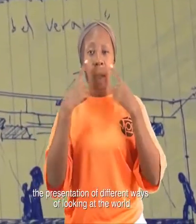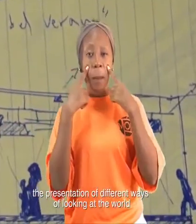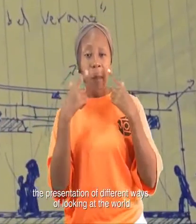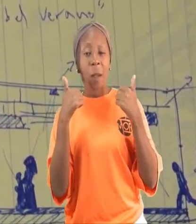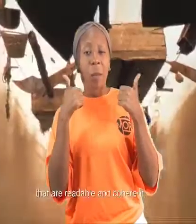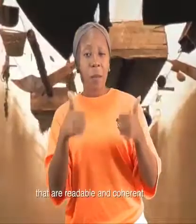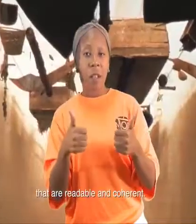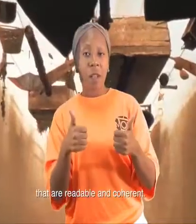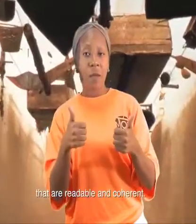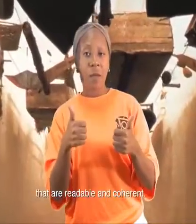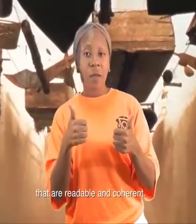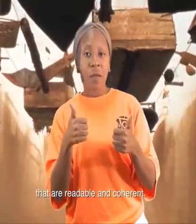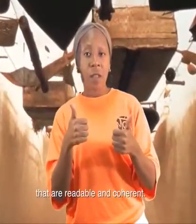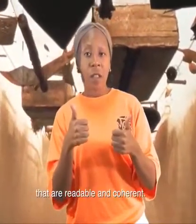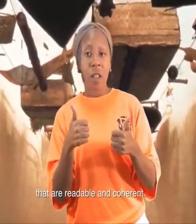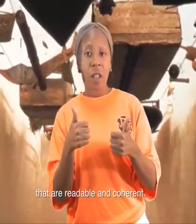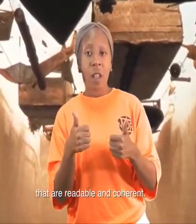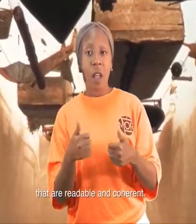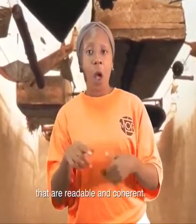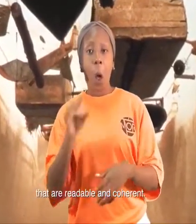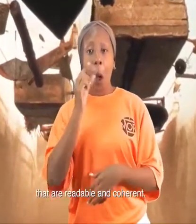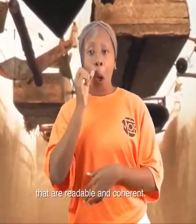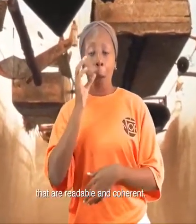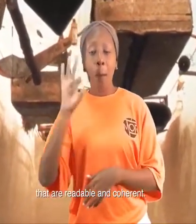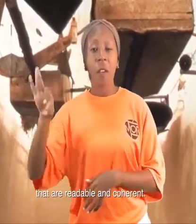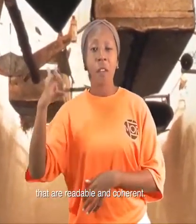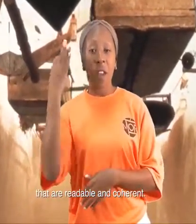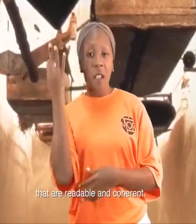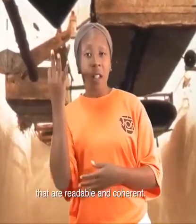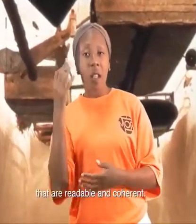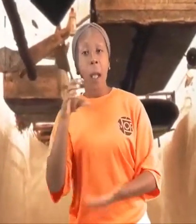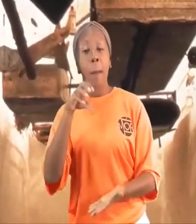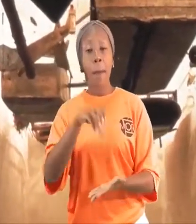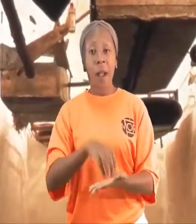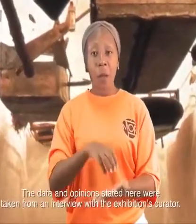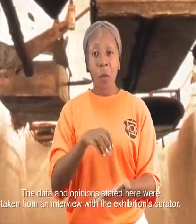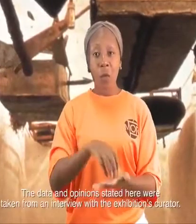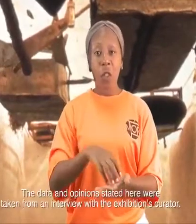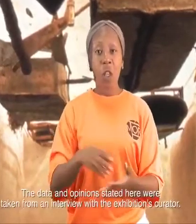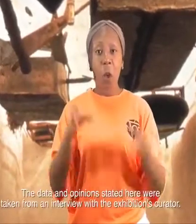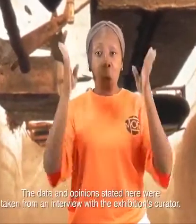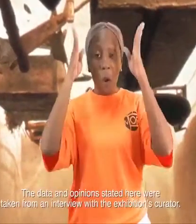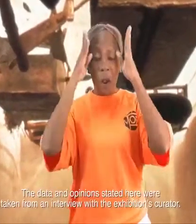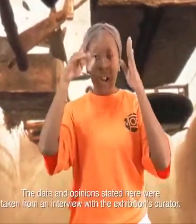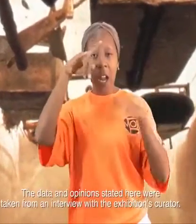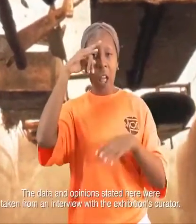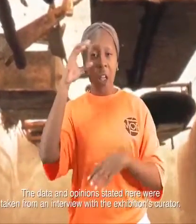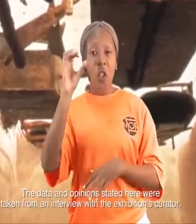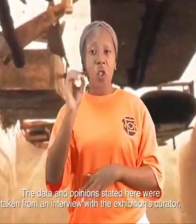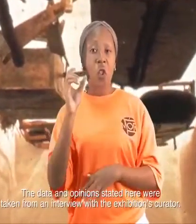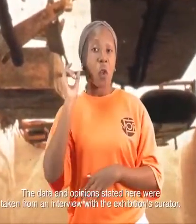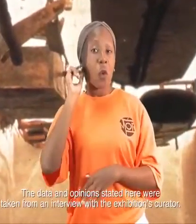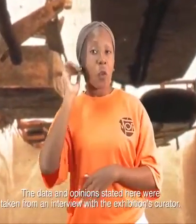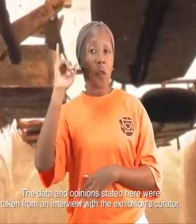mundo que sean legibles y coherentes. Dan Cameron, para el catálogo Museo